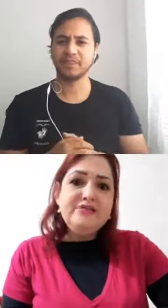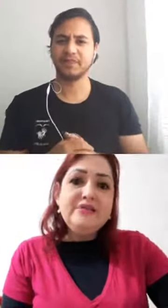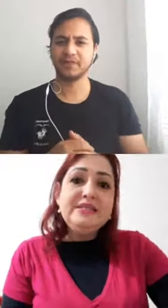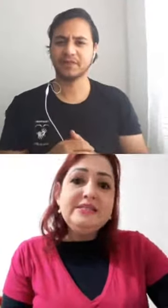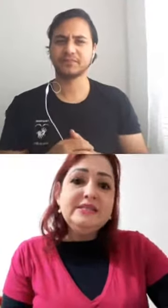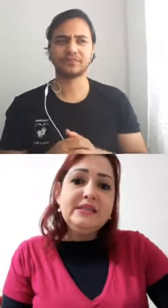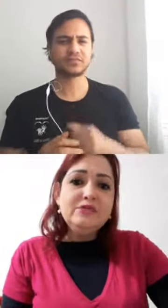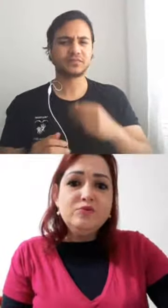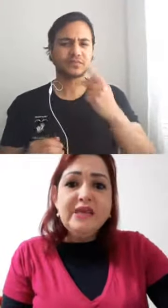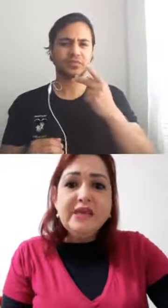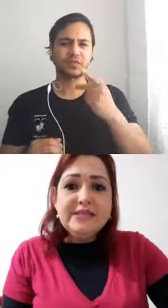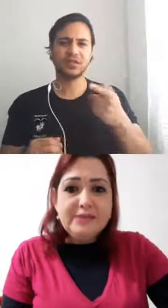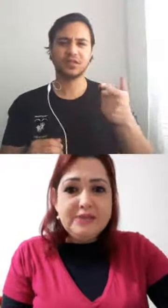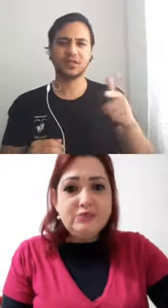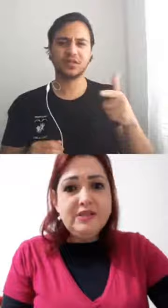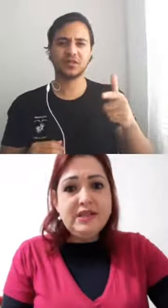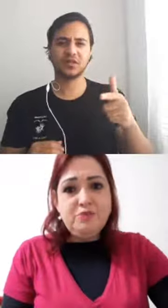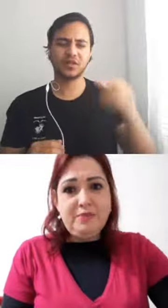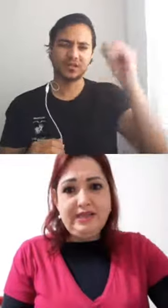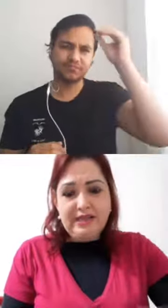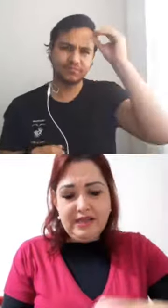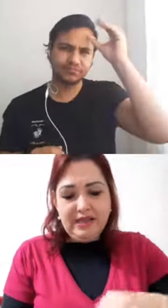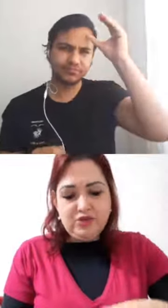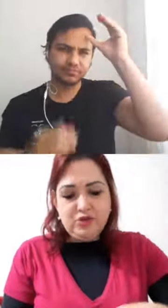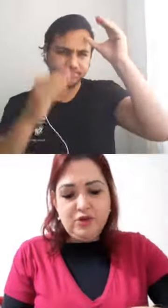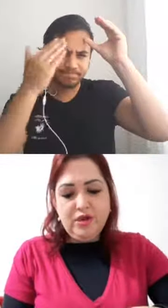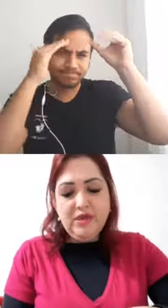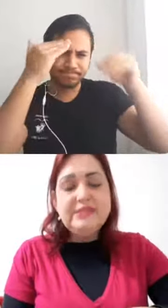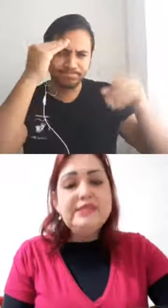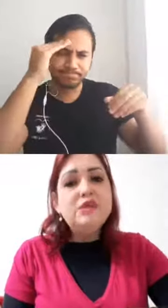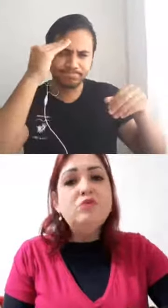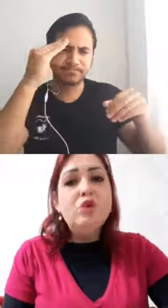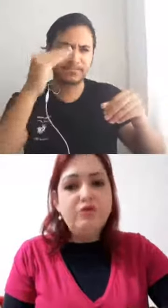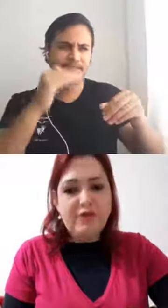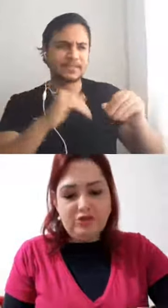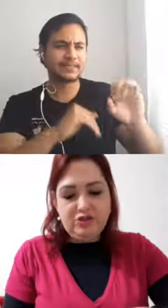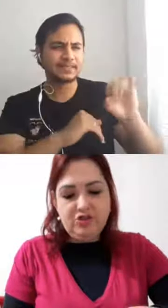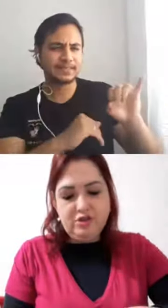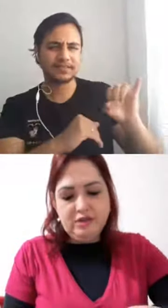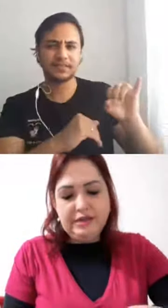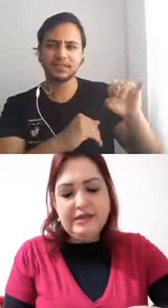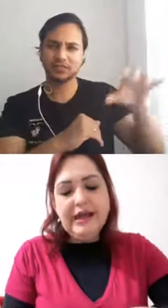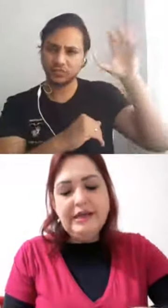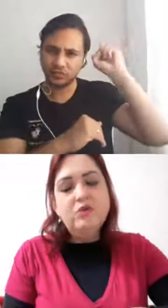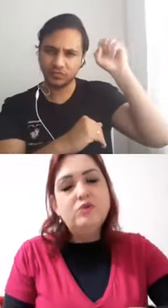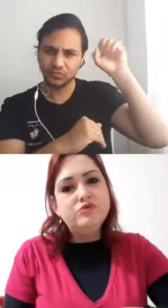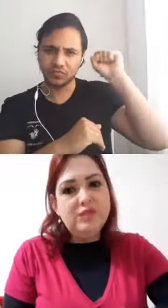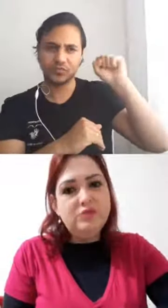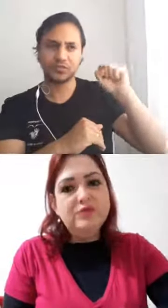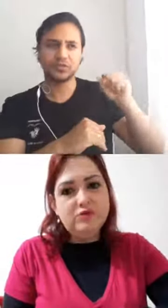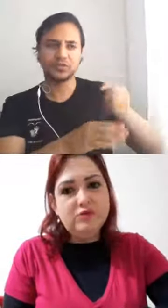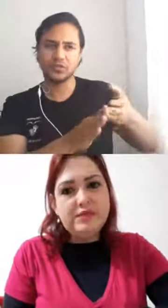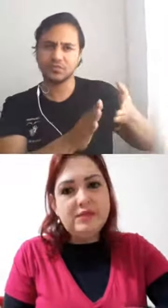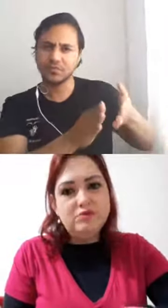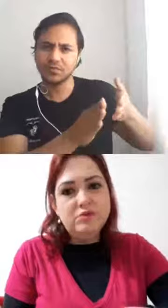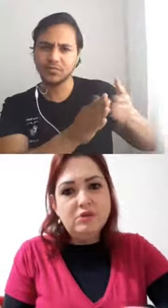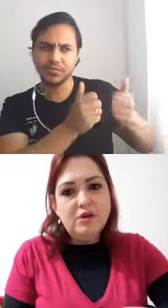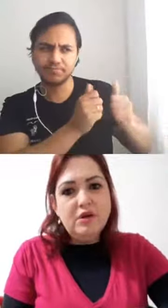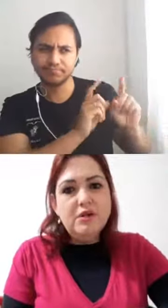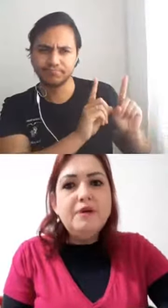E às vezes eles não têm essa maturidade para entender isso. E se o ouvinte que está ali conduzindo a